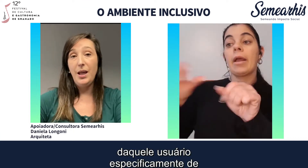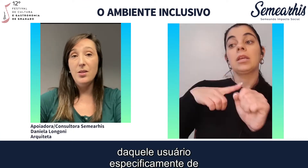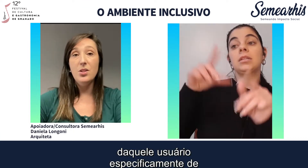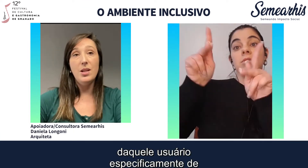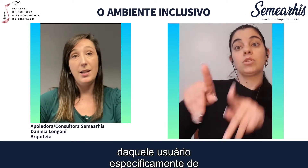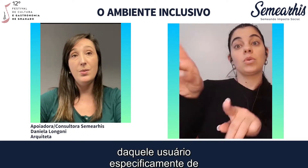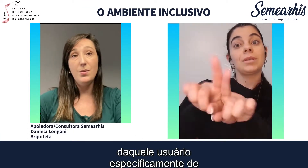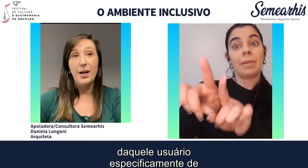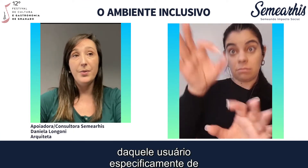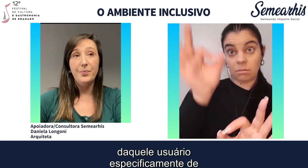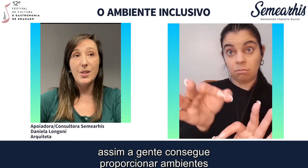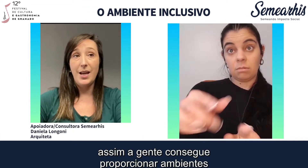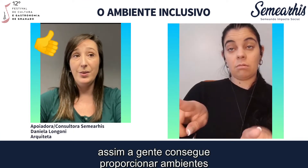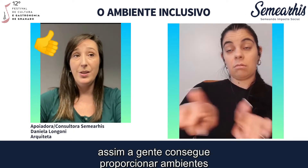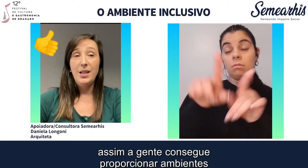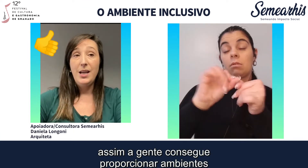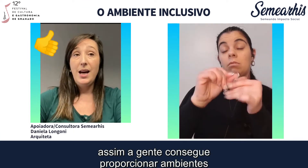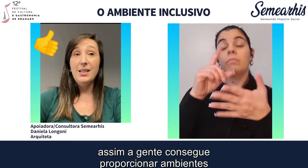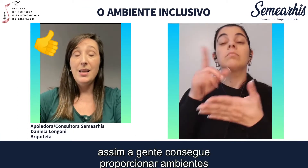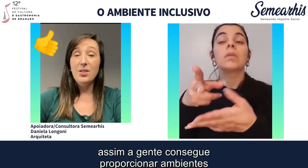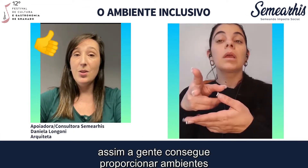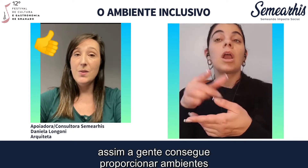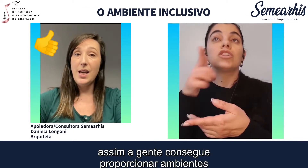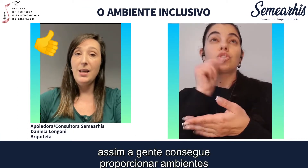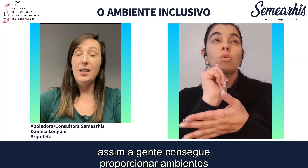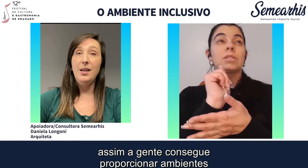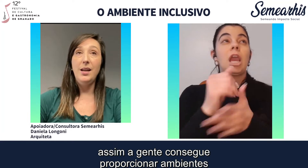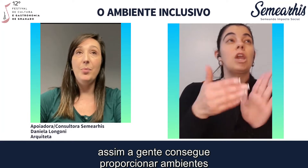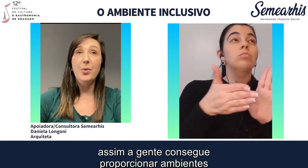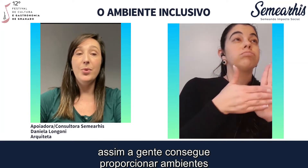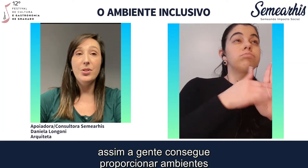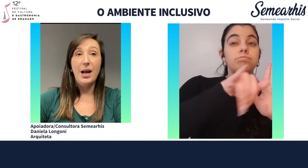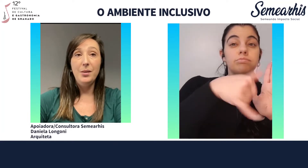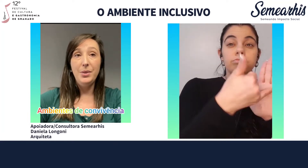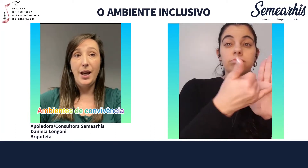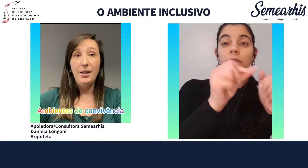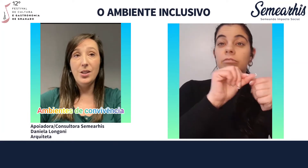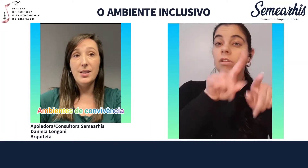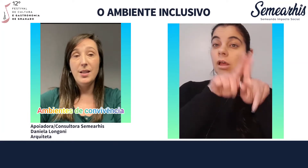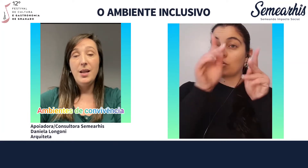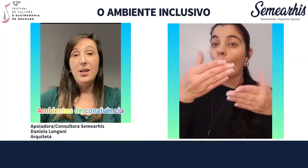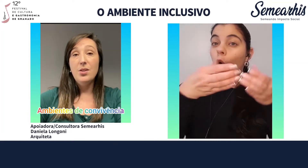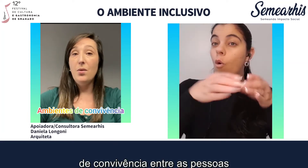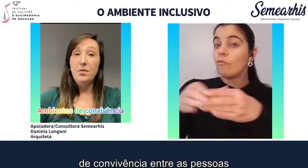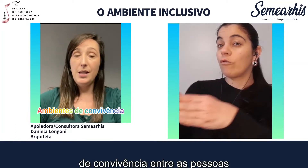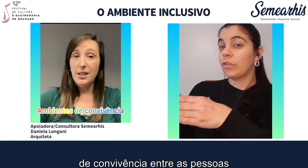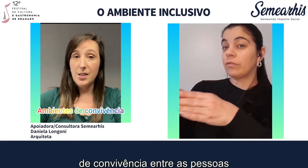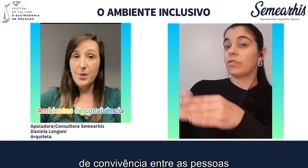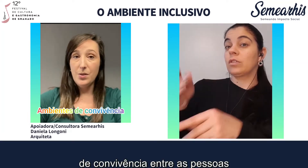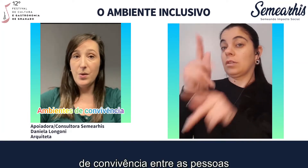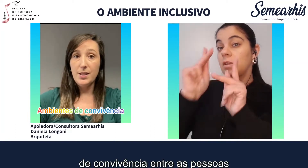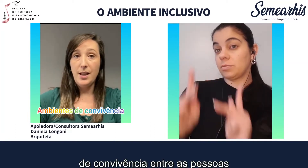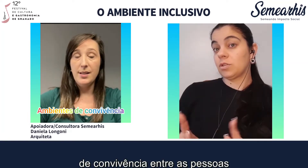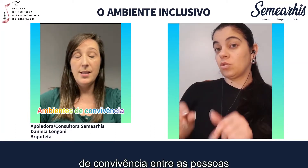cada ambiente e de cada usuário, certo? Assim a gente consegue proporcionar ambientes de convivência entre